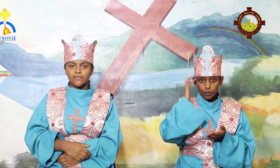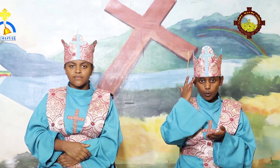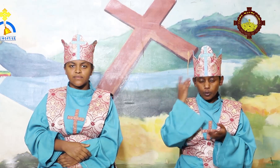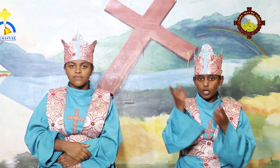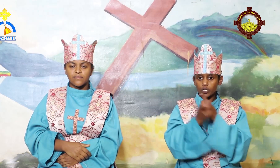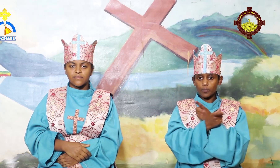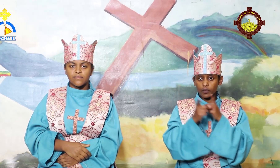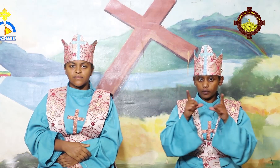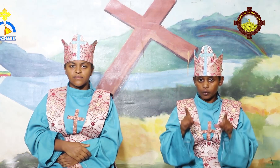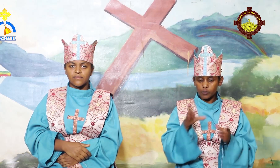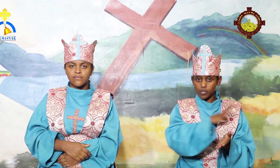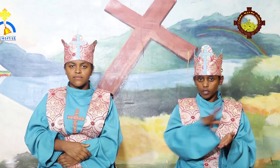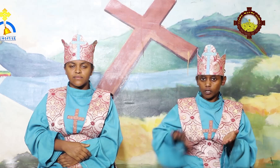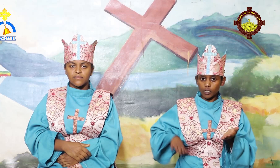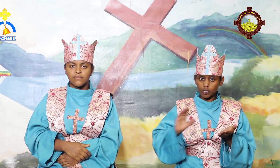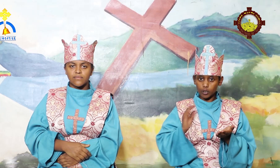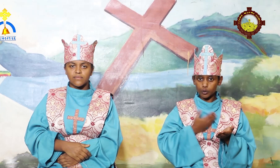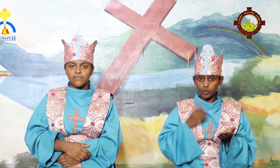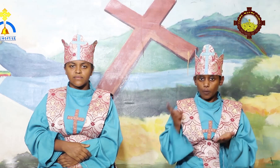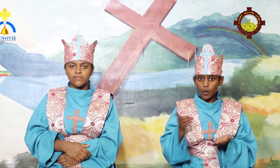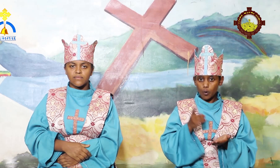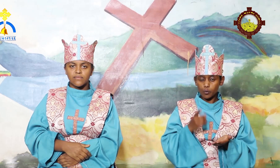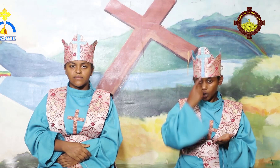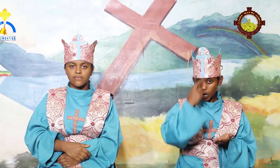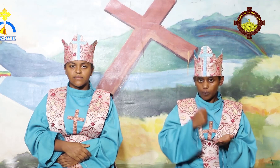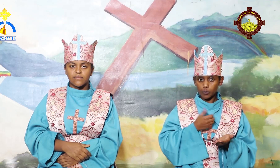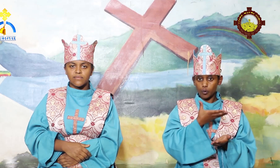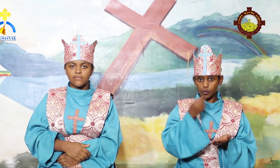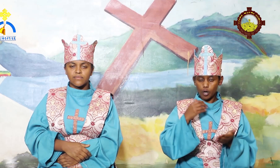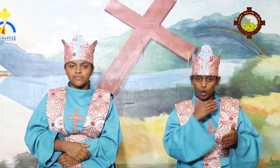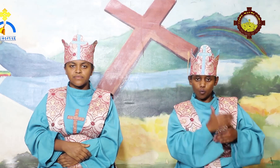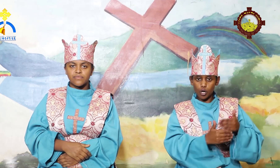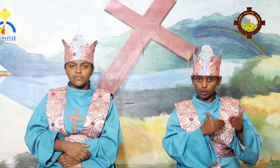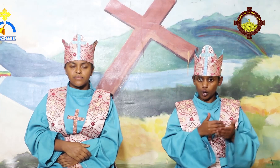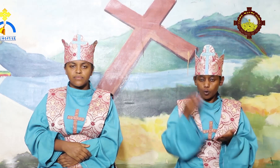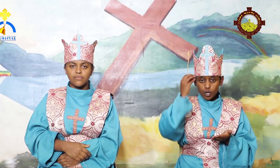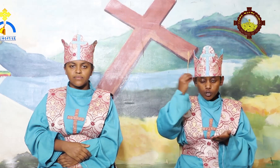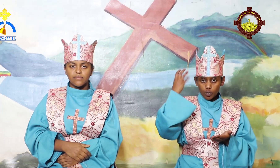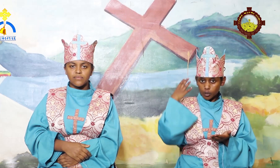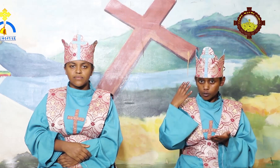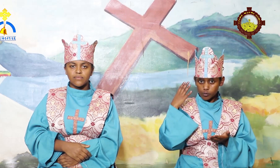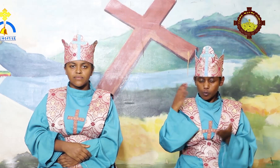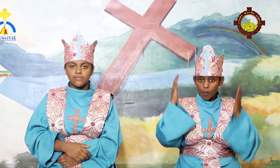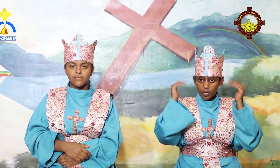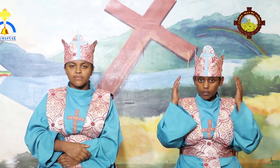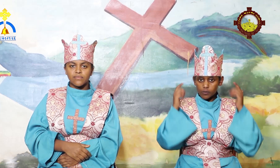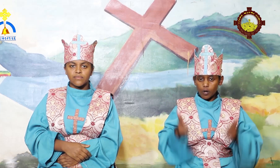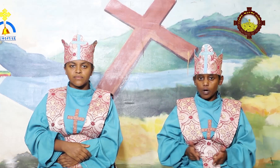ደዌ የሚፈውስ ጌታችን መሆኑን አምኖና ውለታውን ሳይረሱ በተስፋ